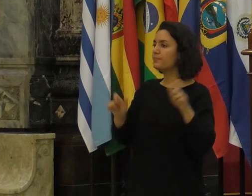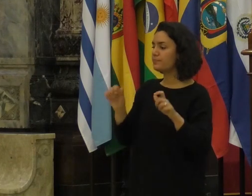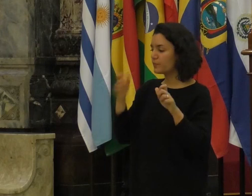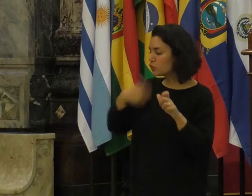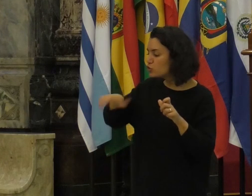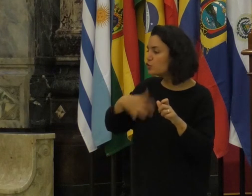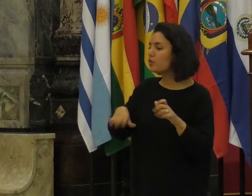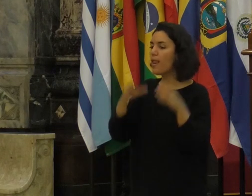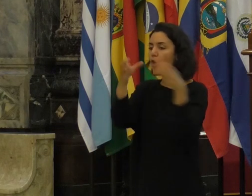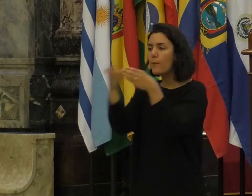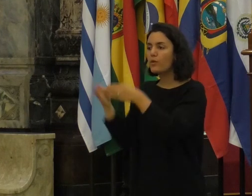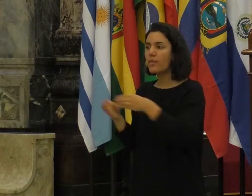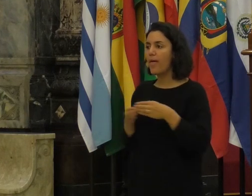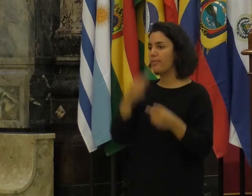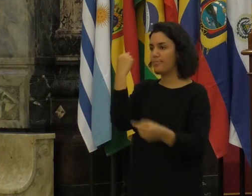las comunidades,